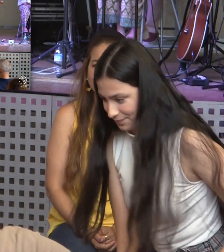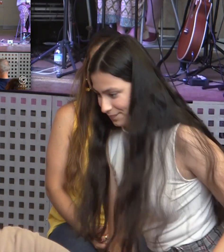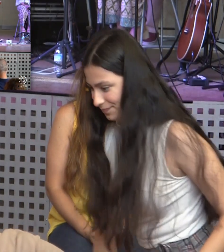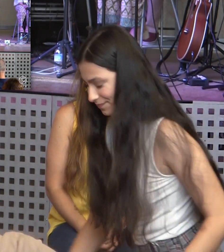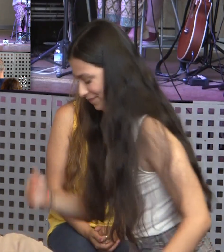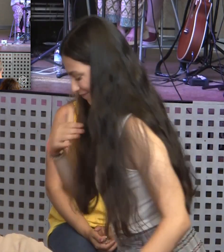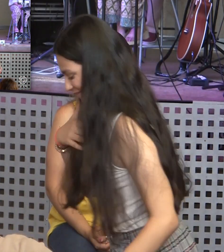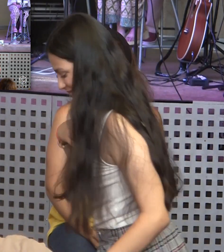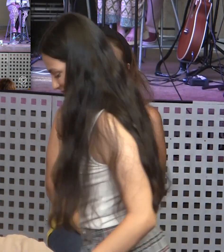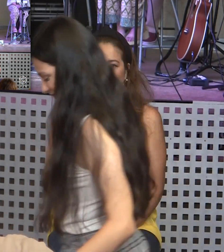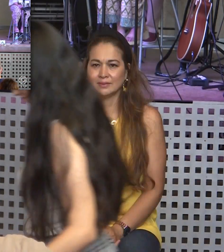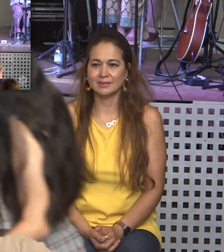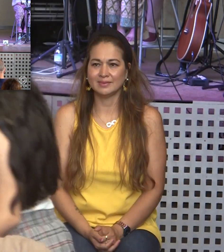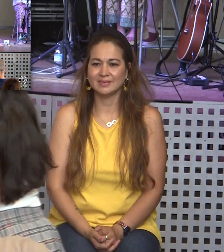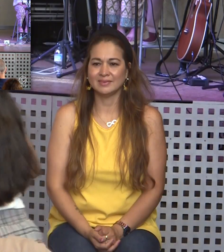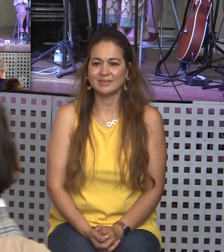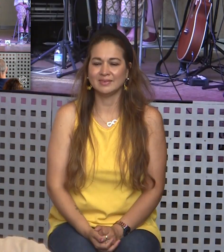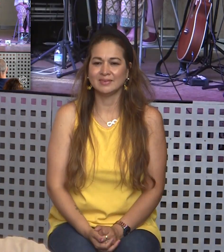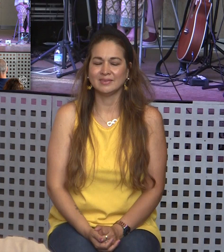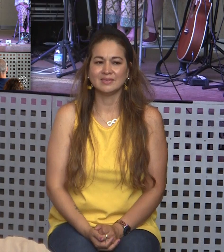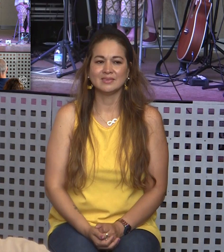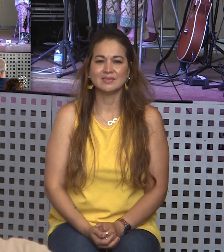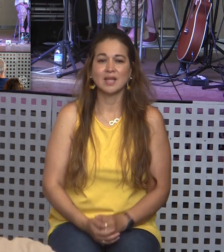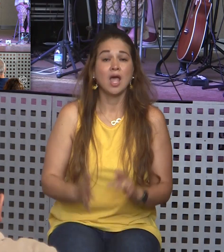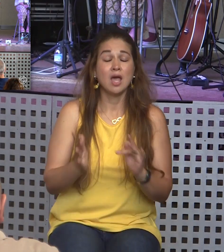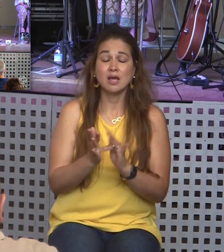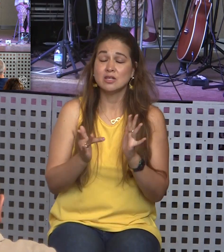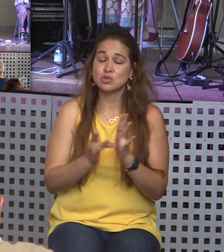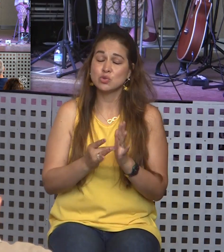Pero Cristo está en nosotros.